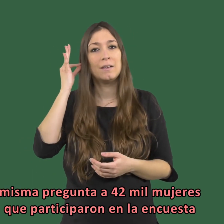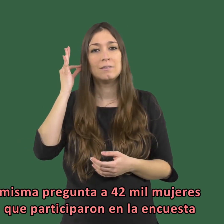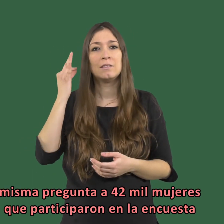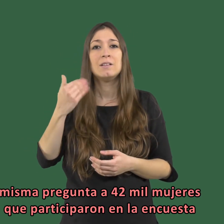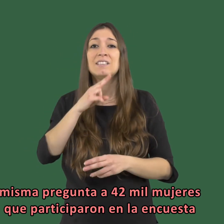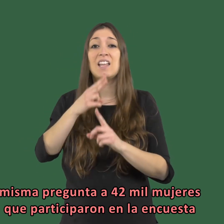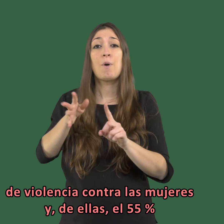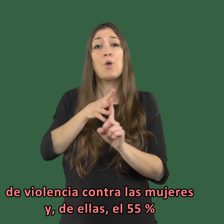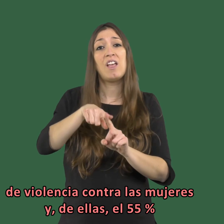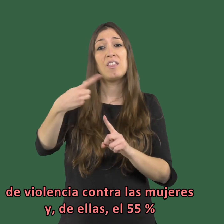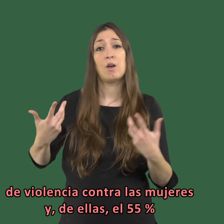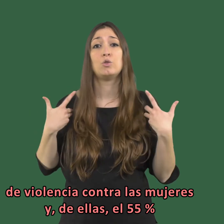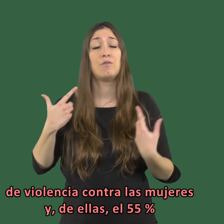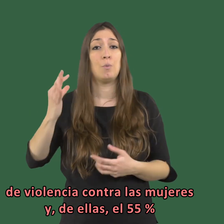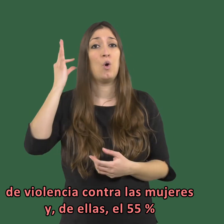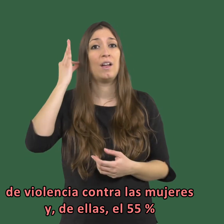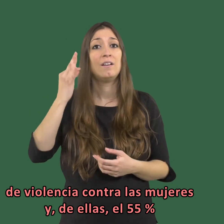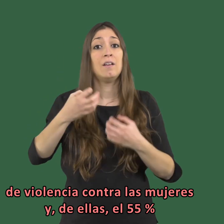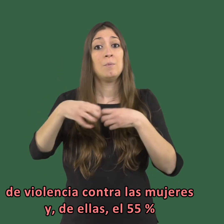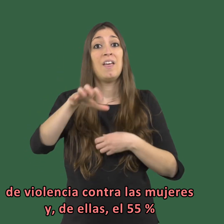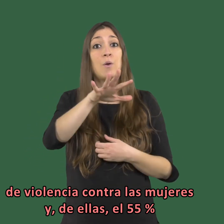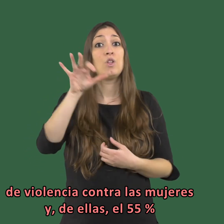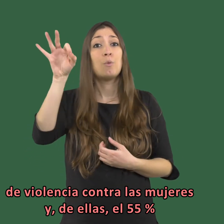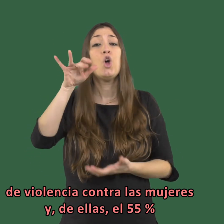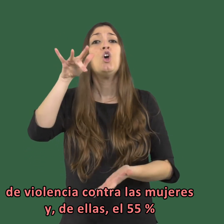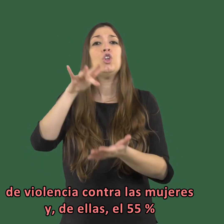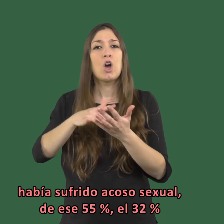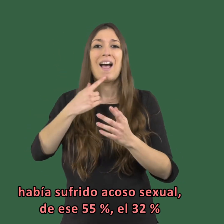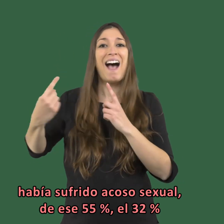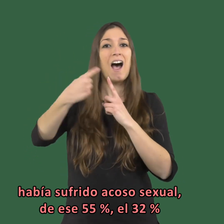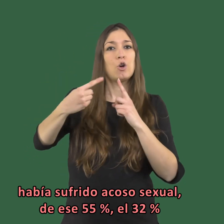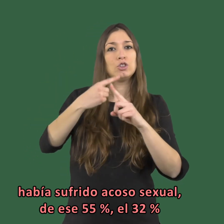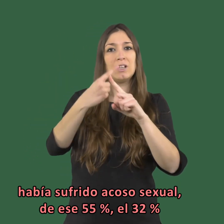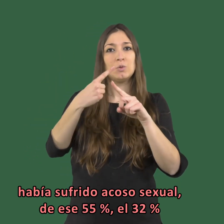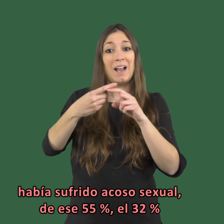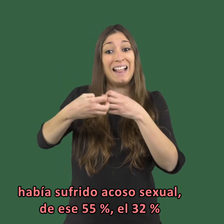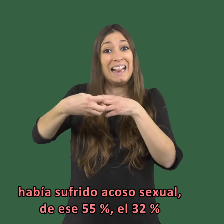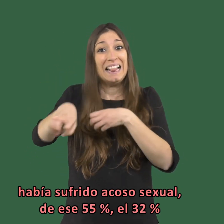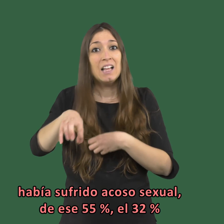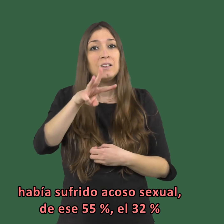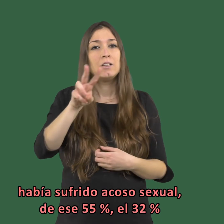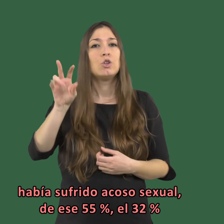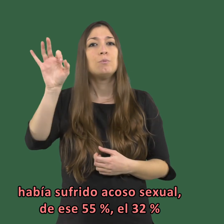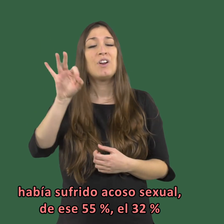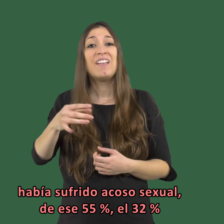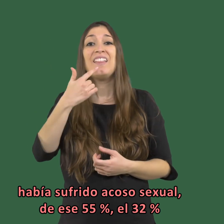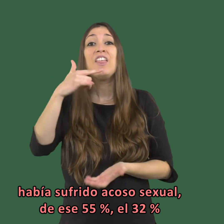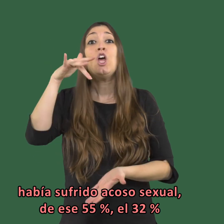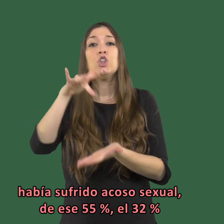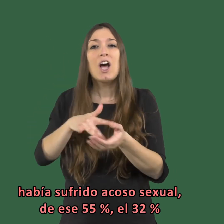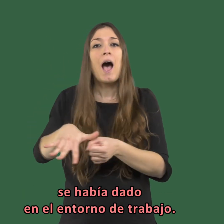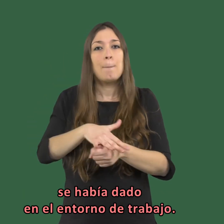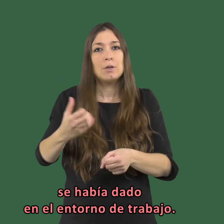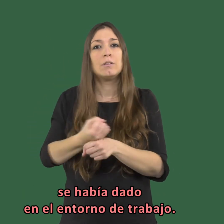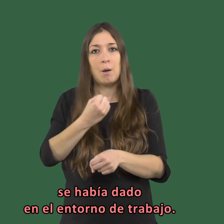participaron en la encuesta de violencia contra las mujeres y de ellas el 55% habían sufrido acoso sexual. De ese 55%, el 32% se